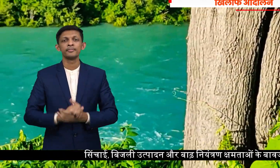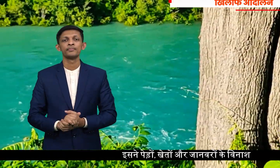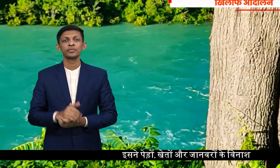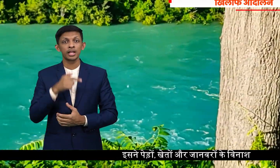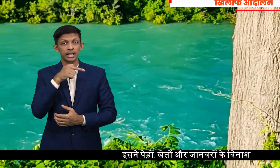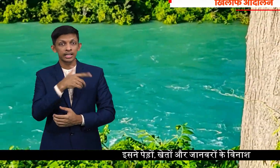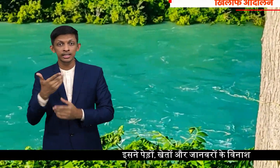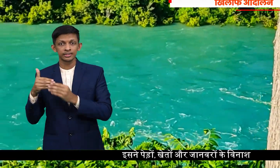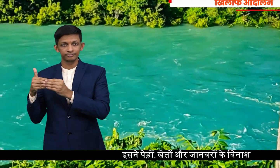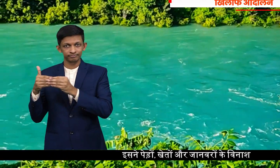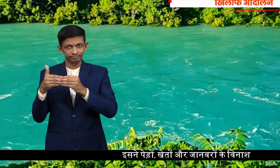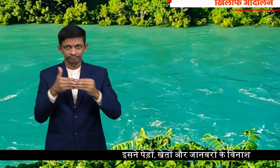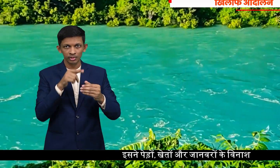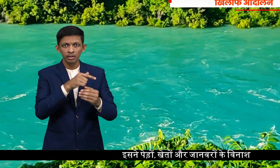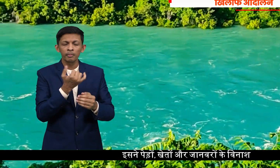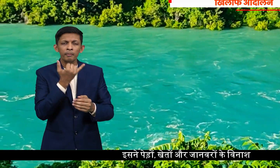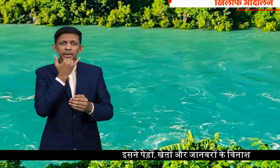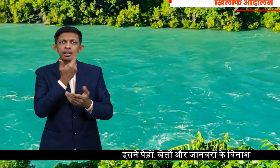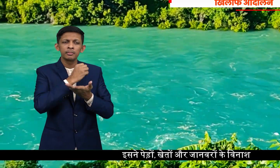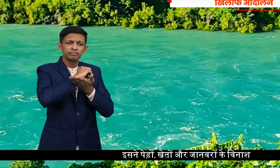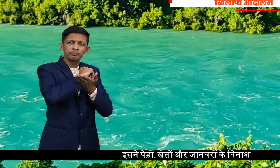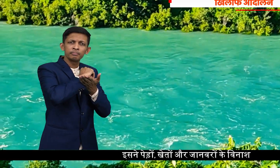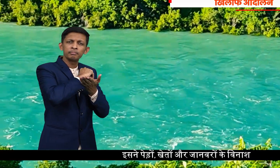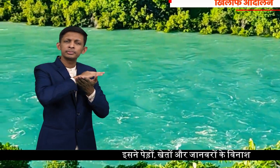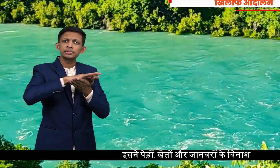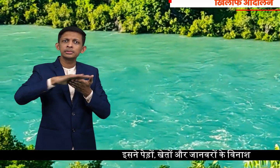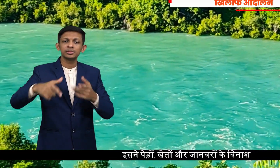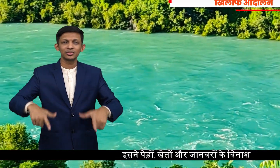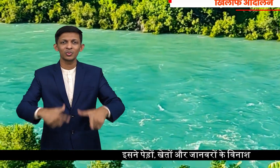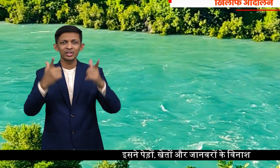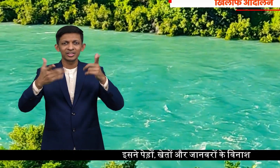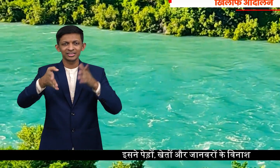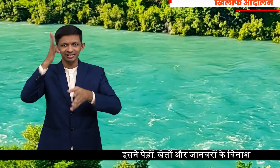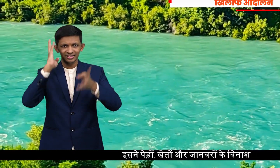बावजूद इसने पेड़ों, खेतों और जानवरों के विनाश